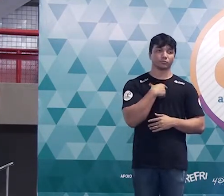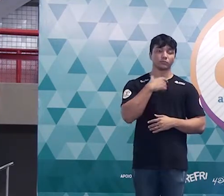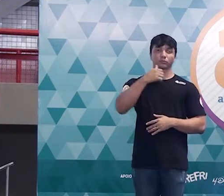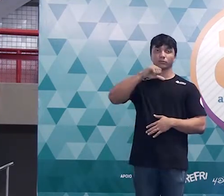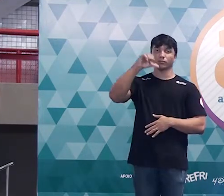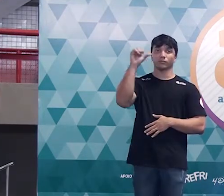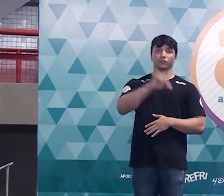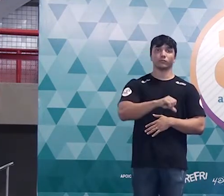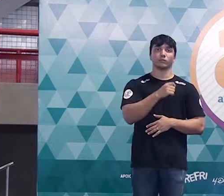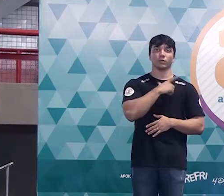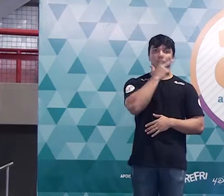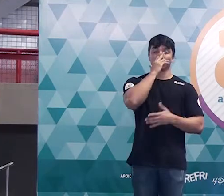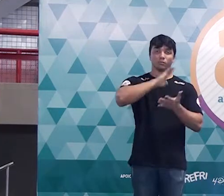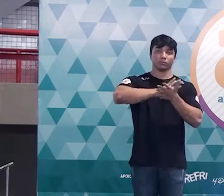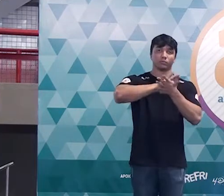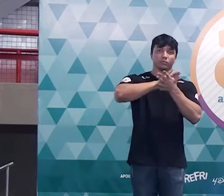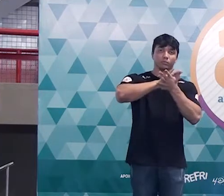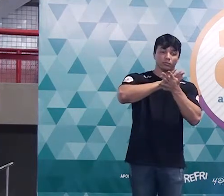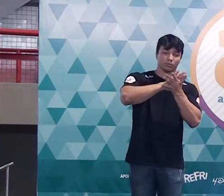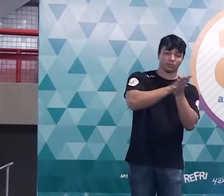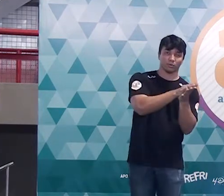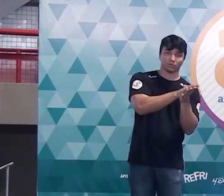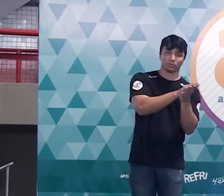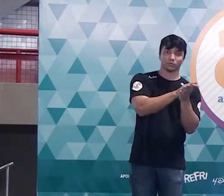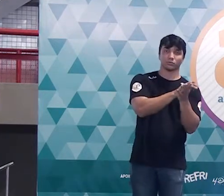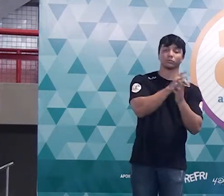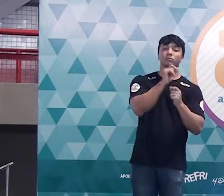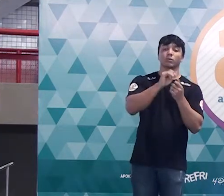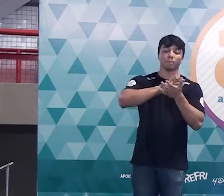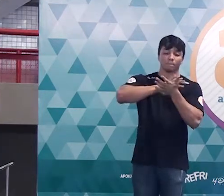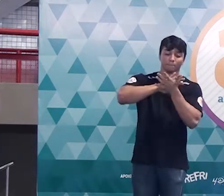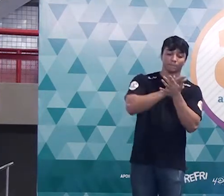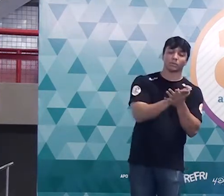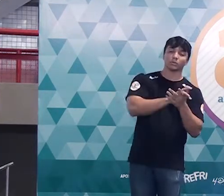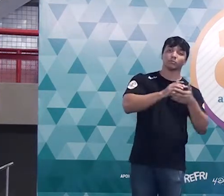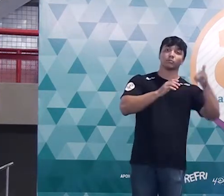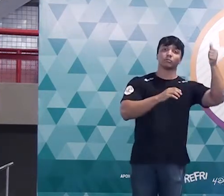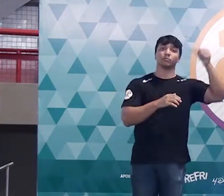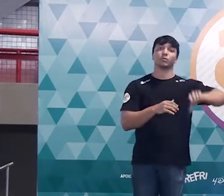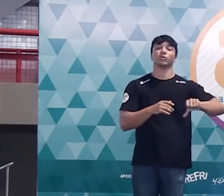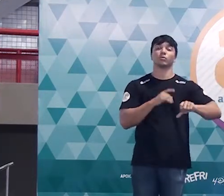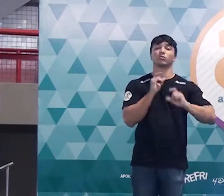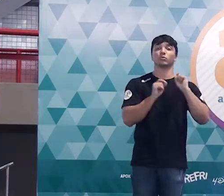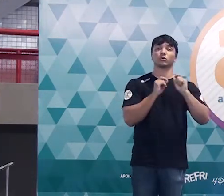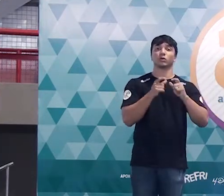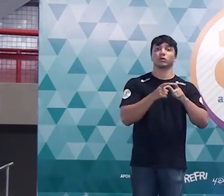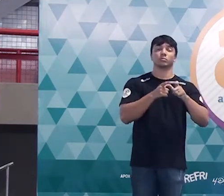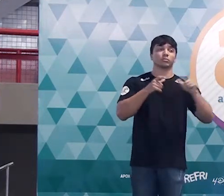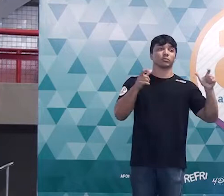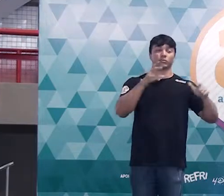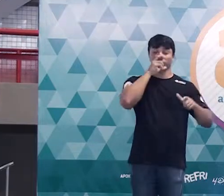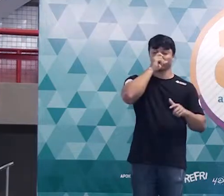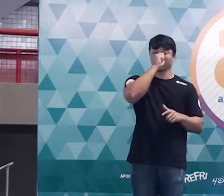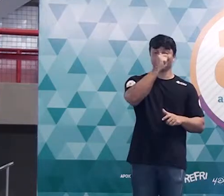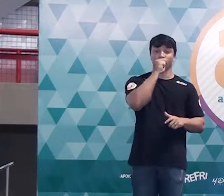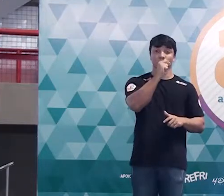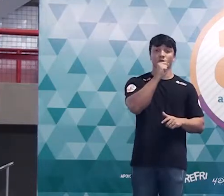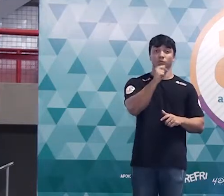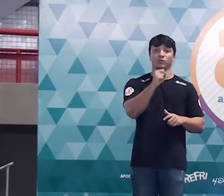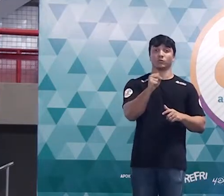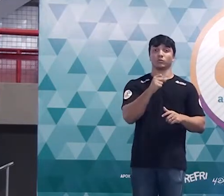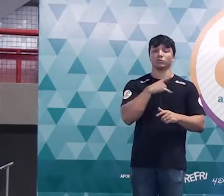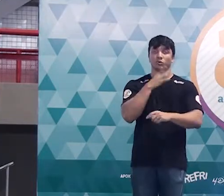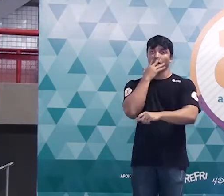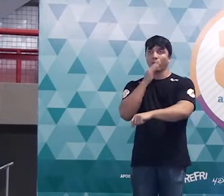o pior preconceito que existe na nossa sociedade, o mais forte de todos, do